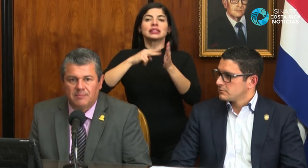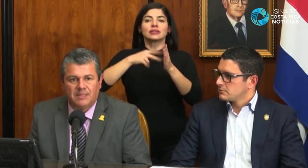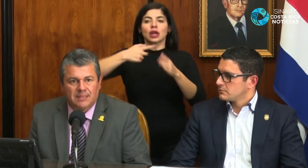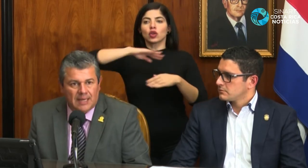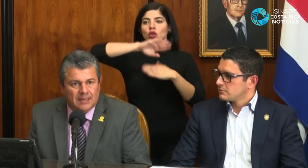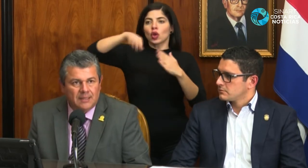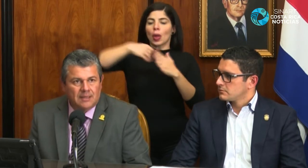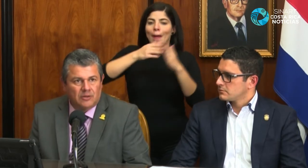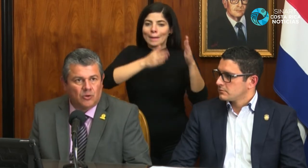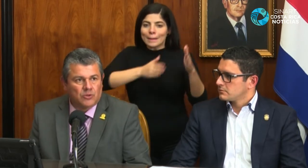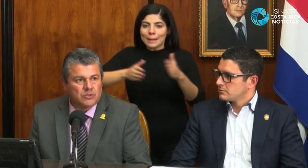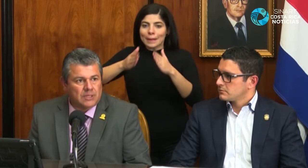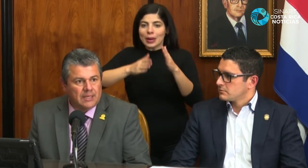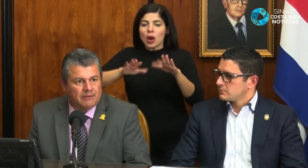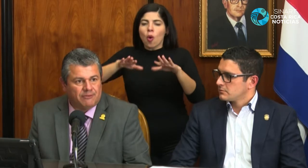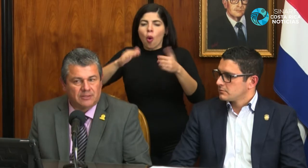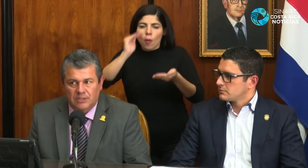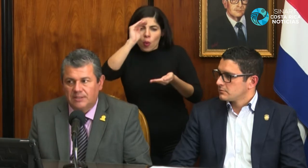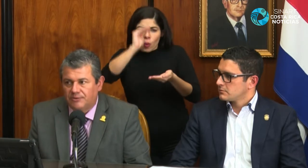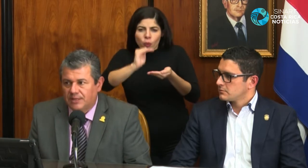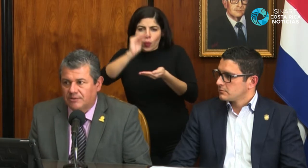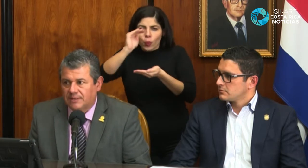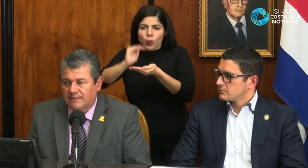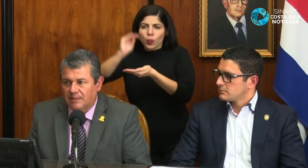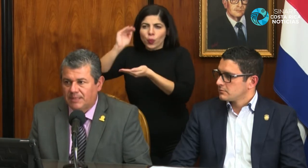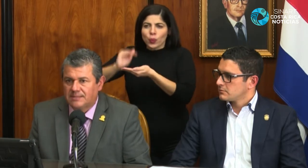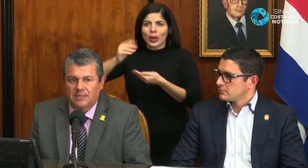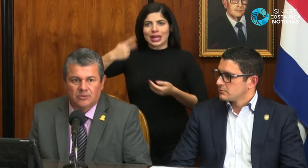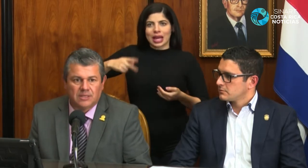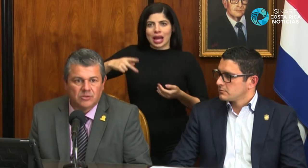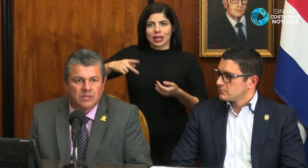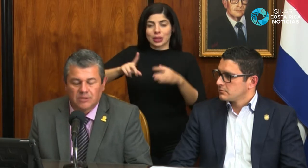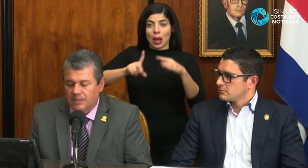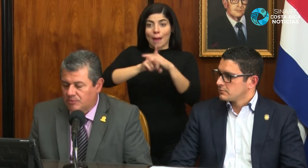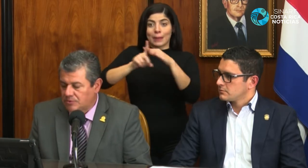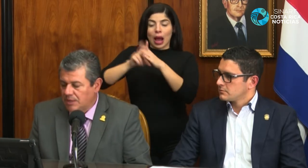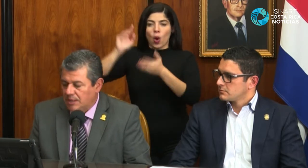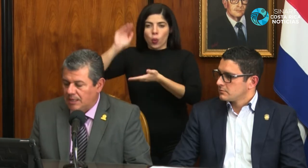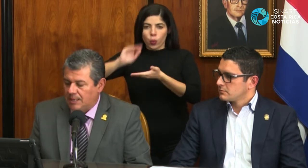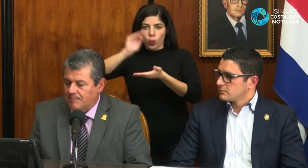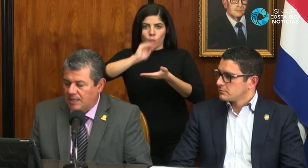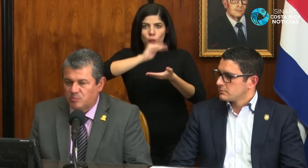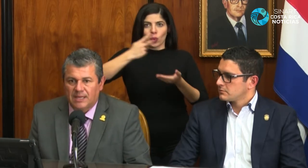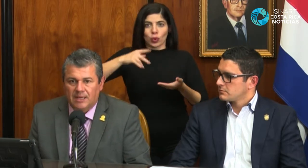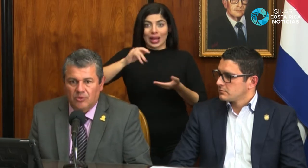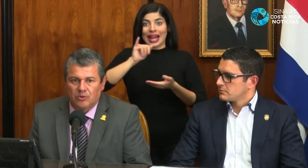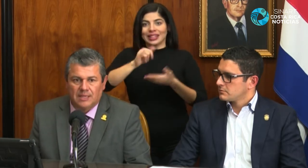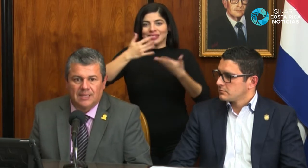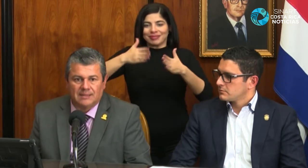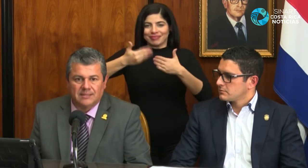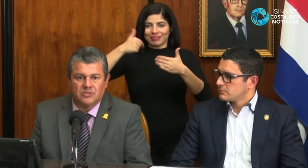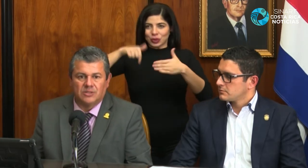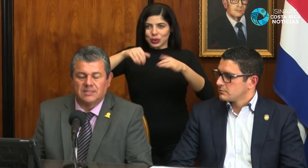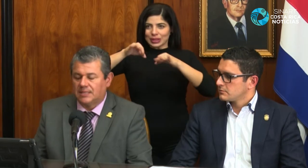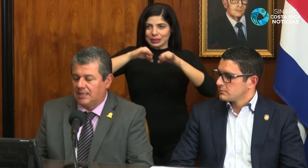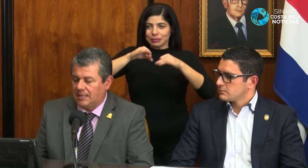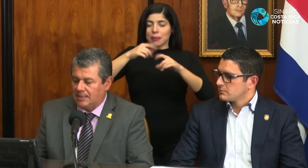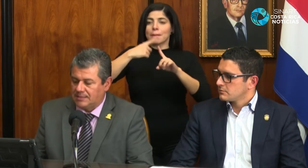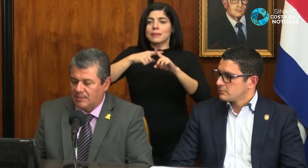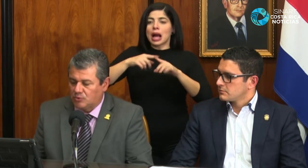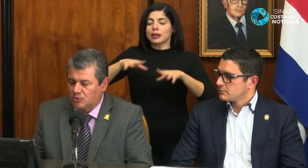y mitigar los factores de riesgo que están apareciendo, y eso es lo que hemos explicado hoy y las